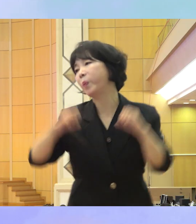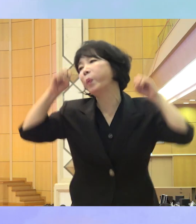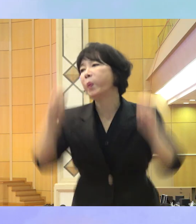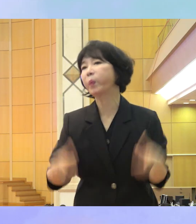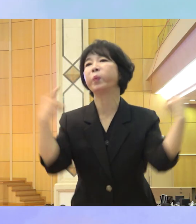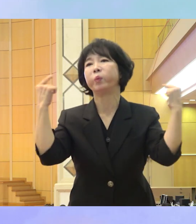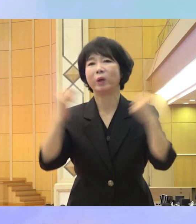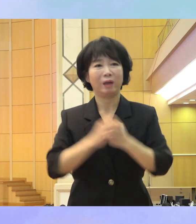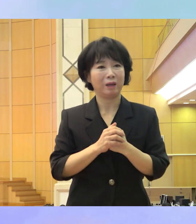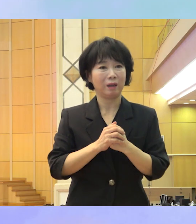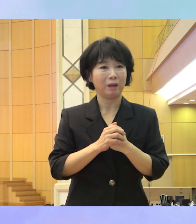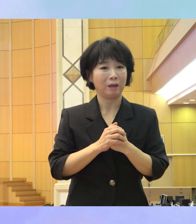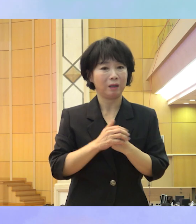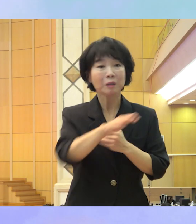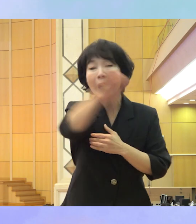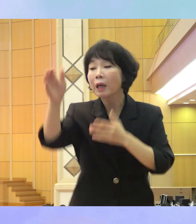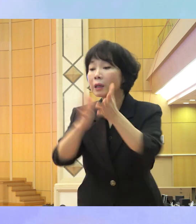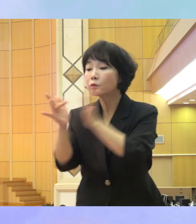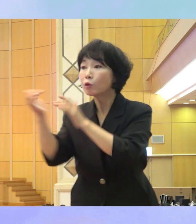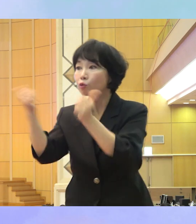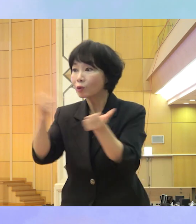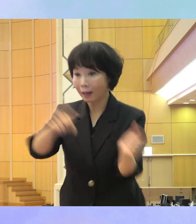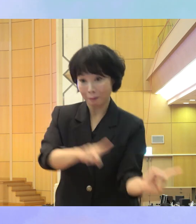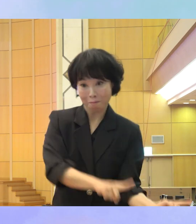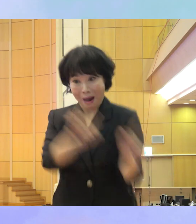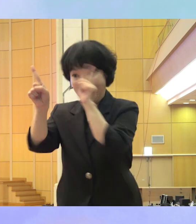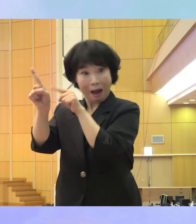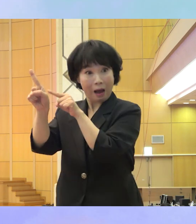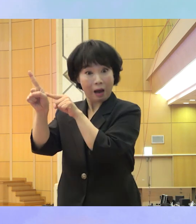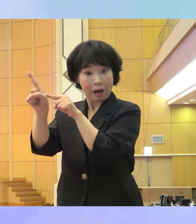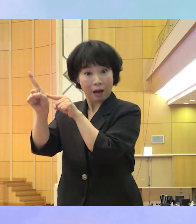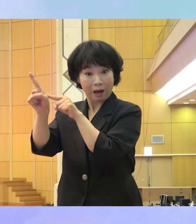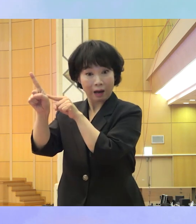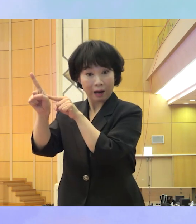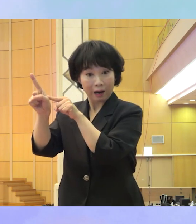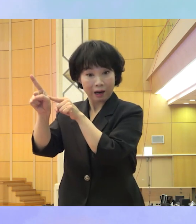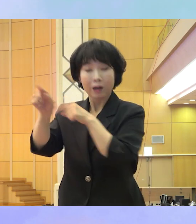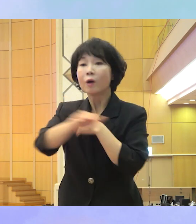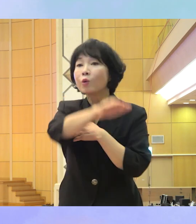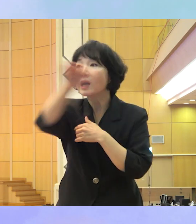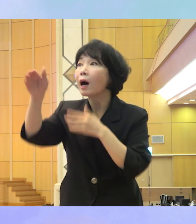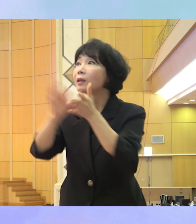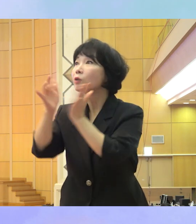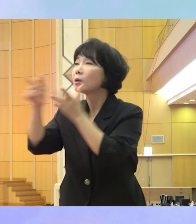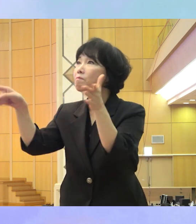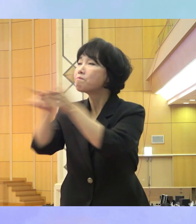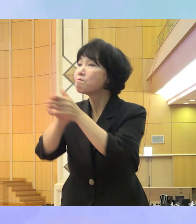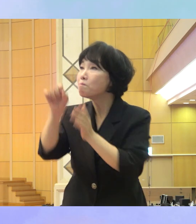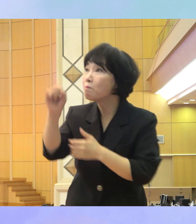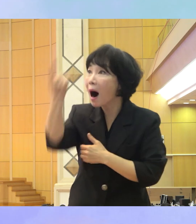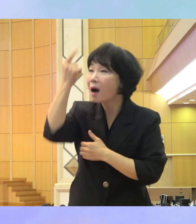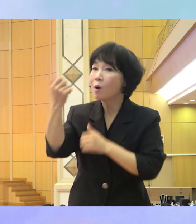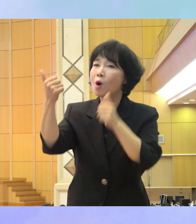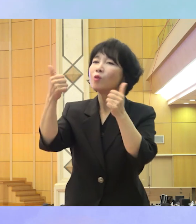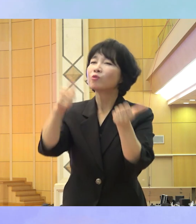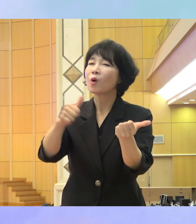말이에요. 예수님이 죽었다가 살아난 것과 우리가 그 예수님을 믿음으로